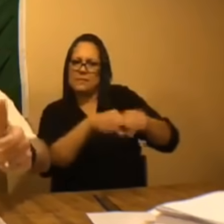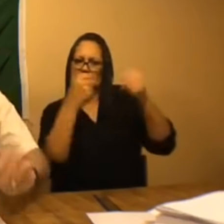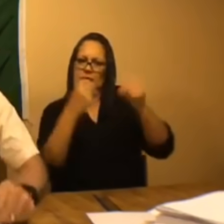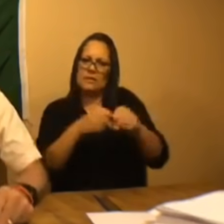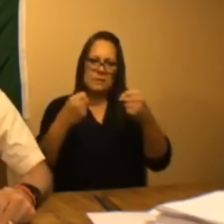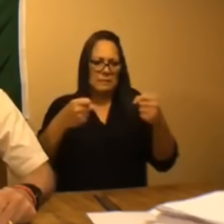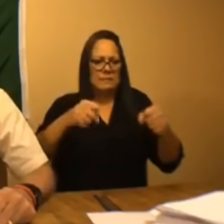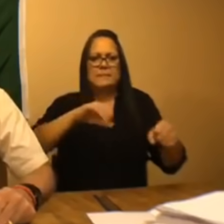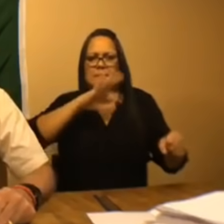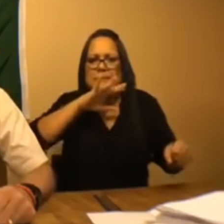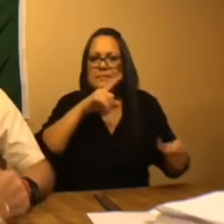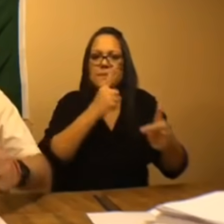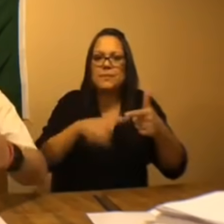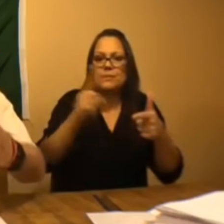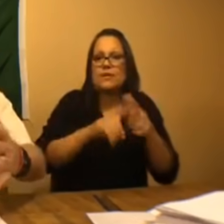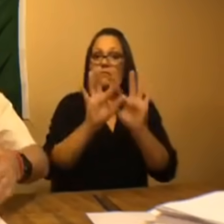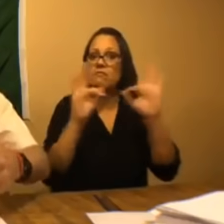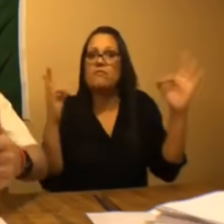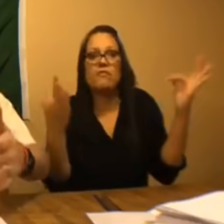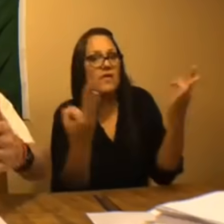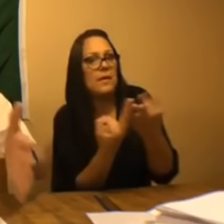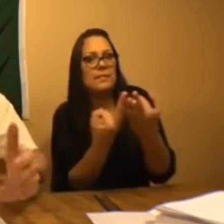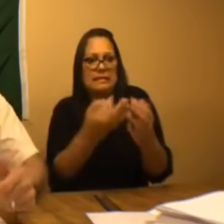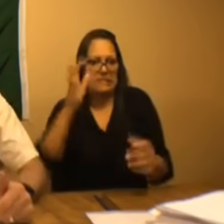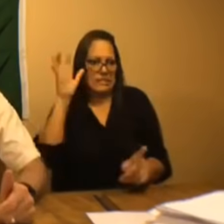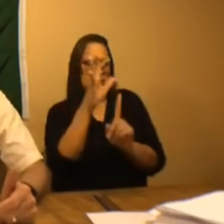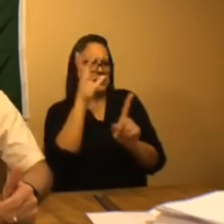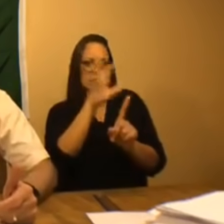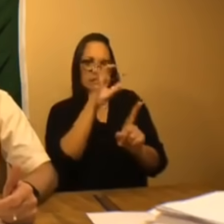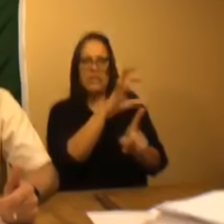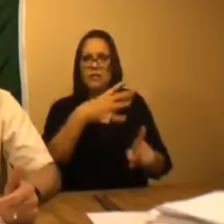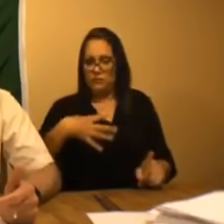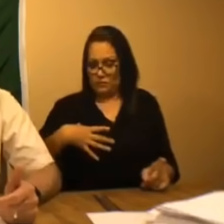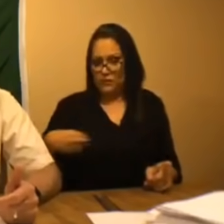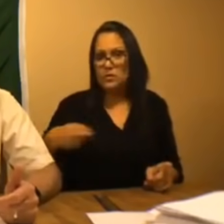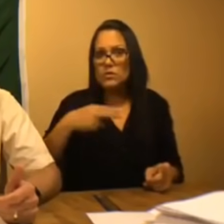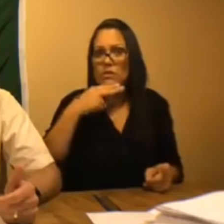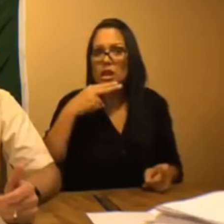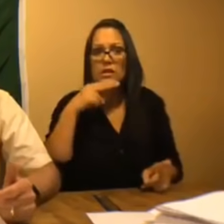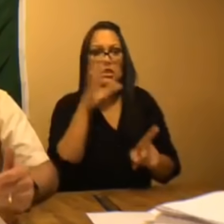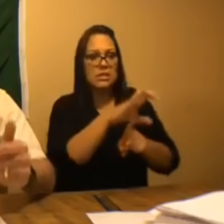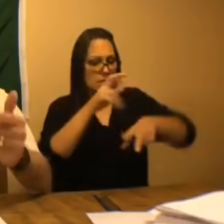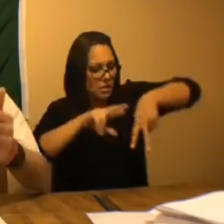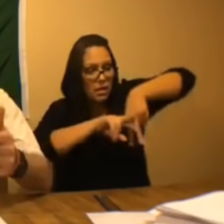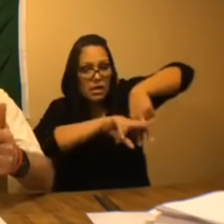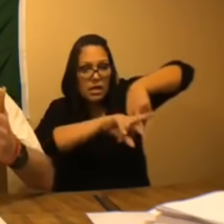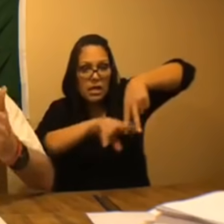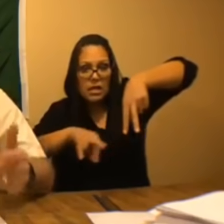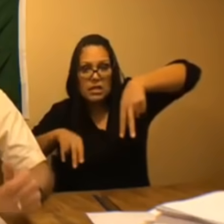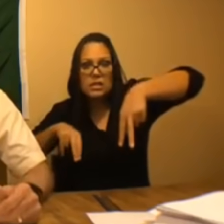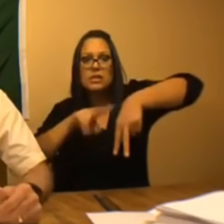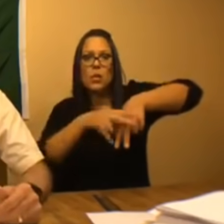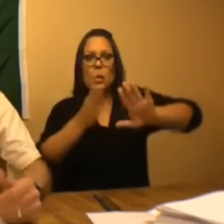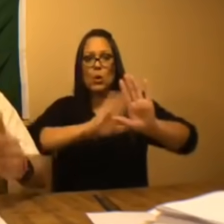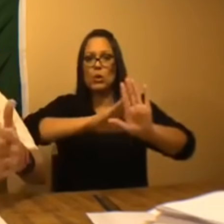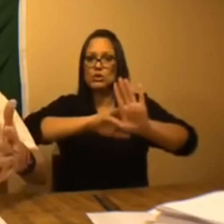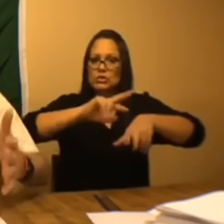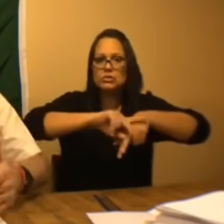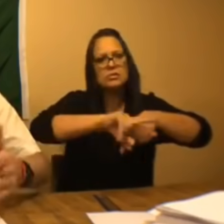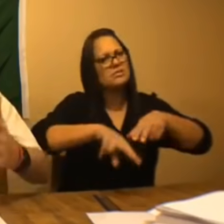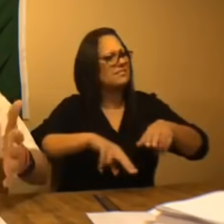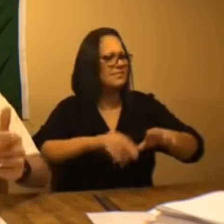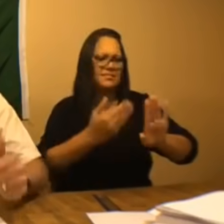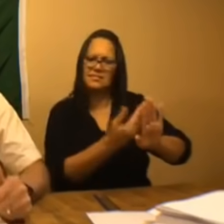empurrar a goela abaixo dos nossos filhos e netos nas escolas, a ideologia de gênero. certo? Nós temos que nos afastar